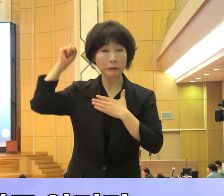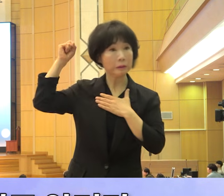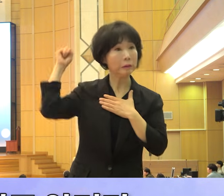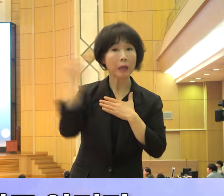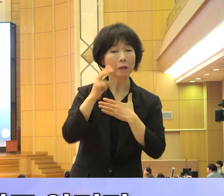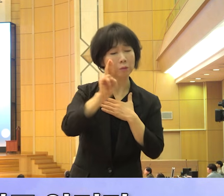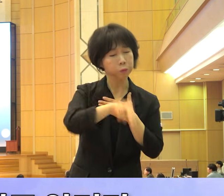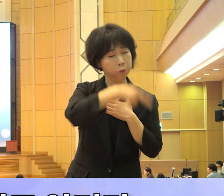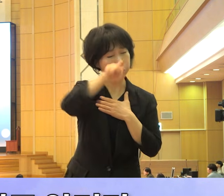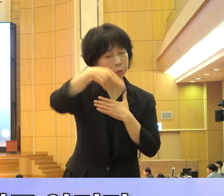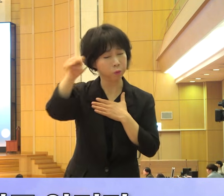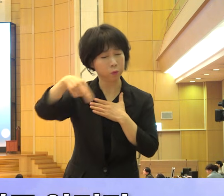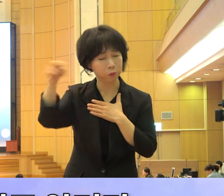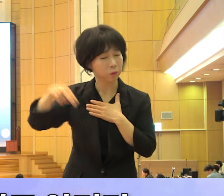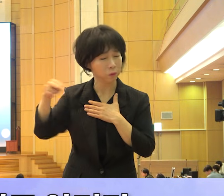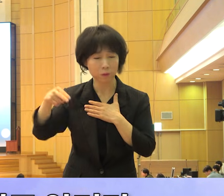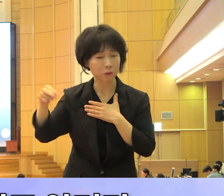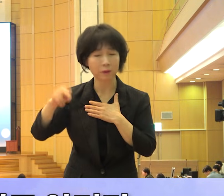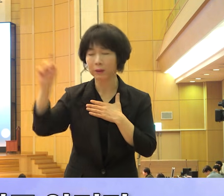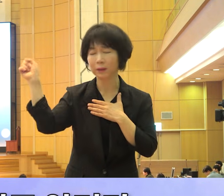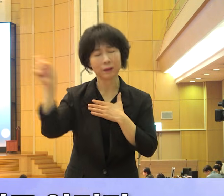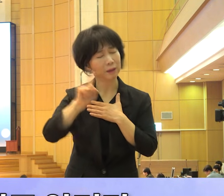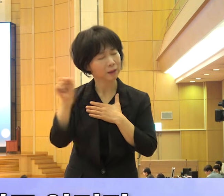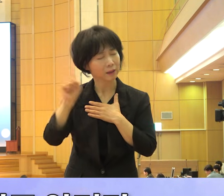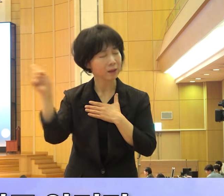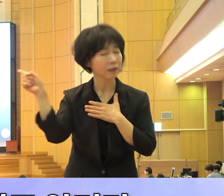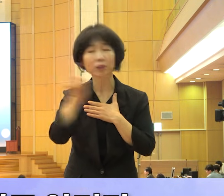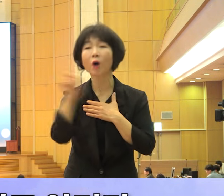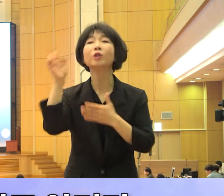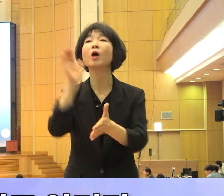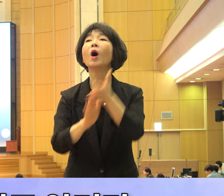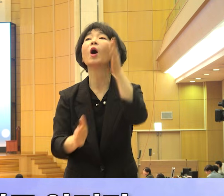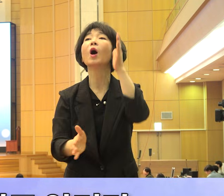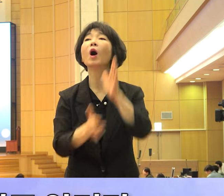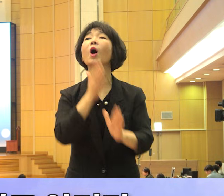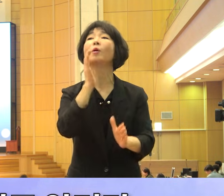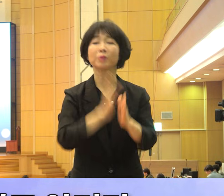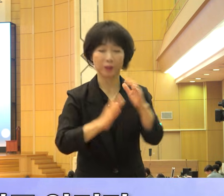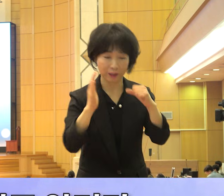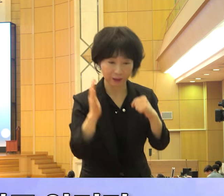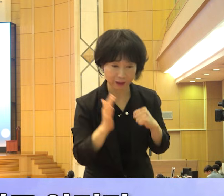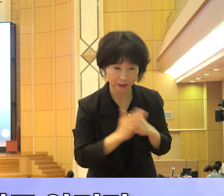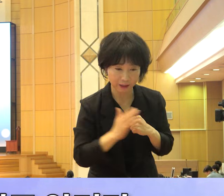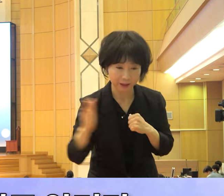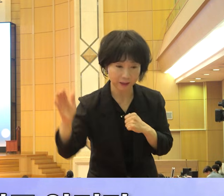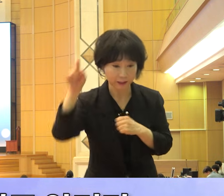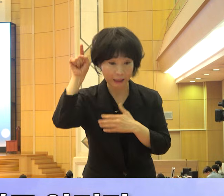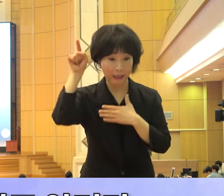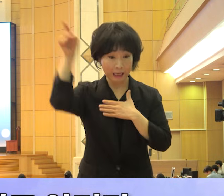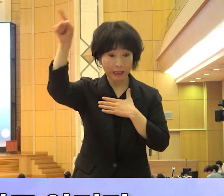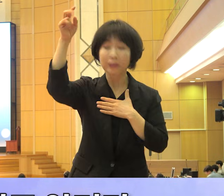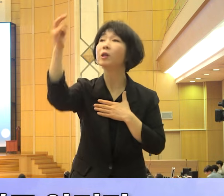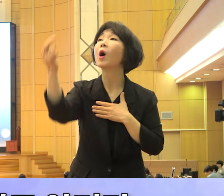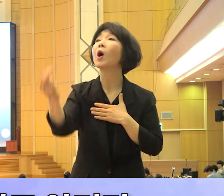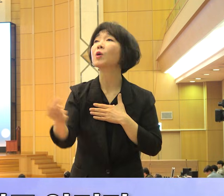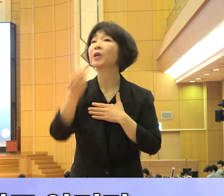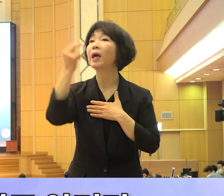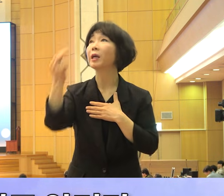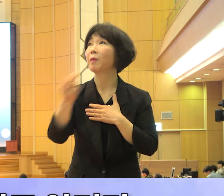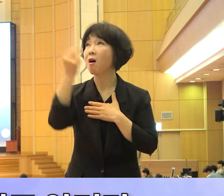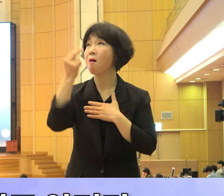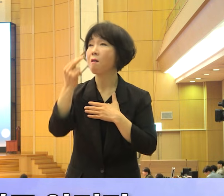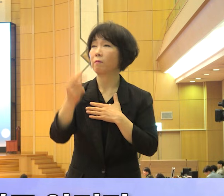죄 중에 다시 방황할 일 전혀 없으니